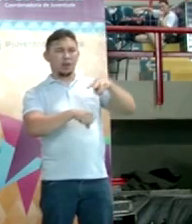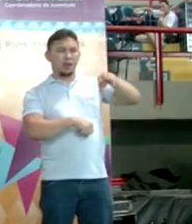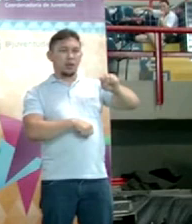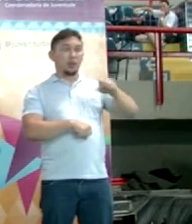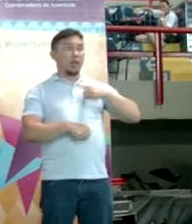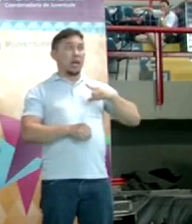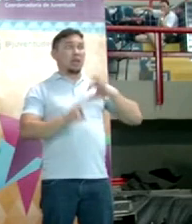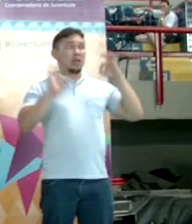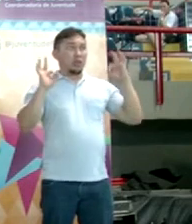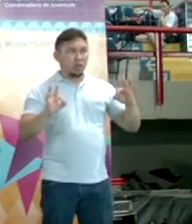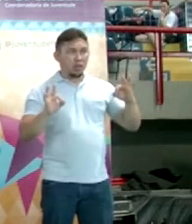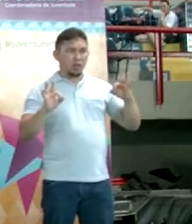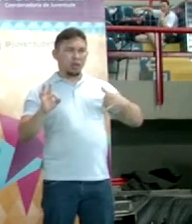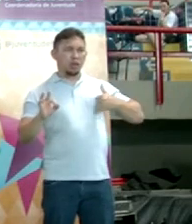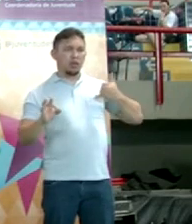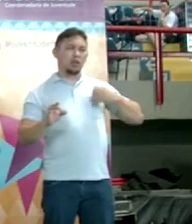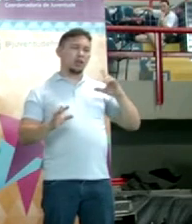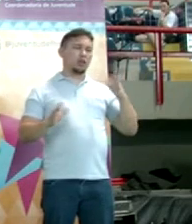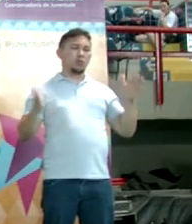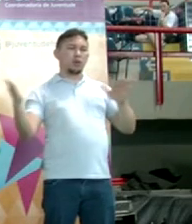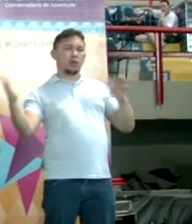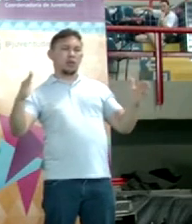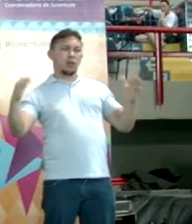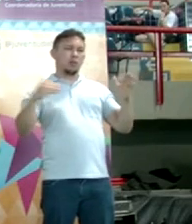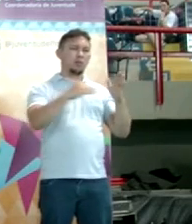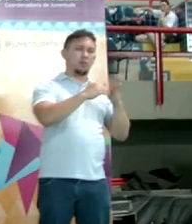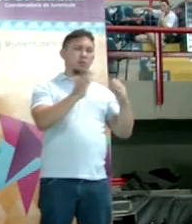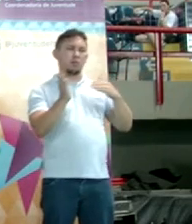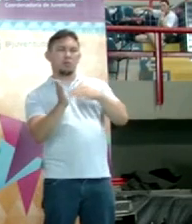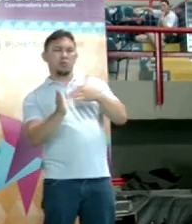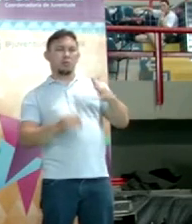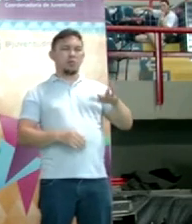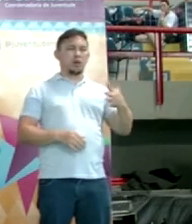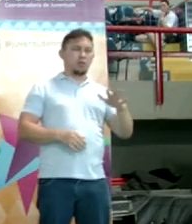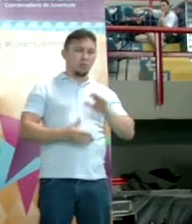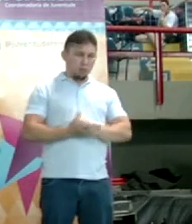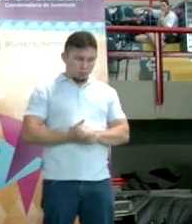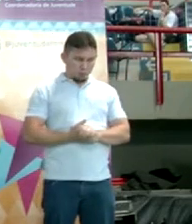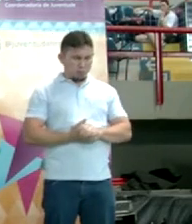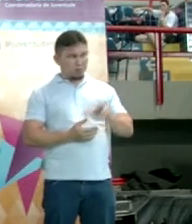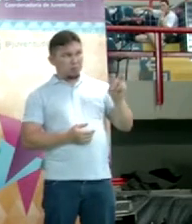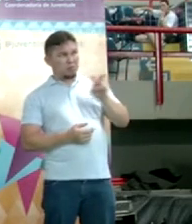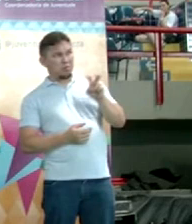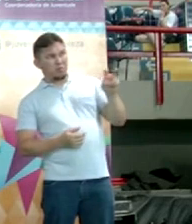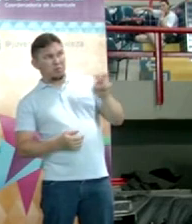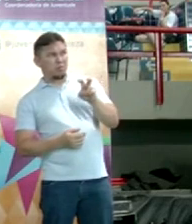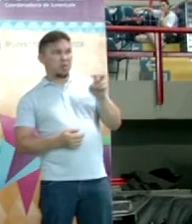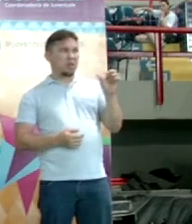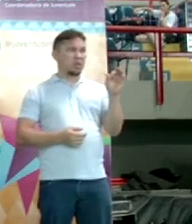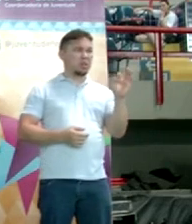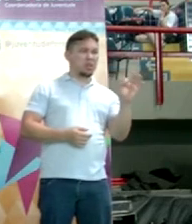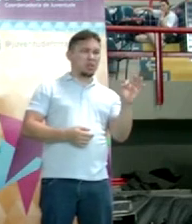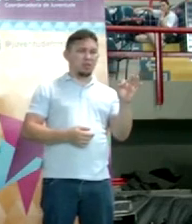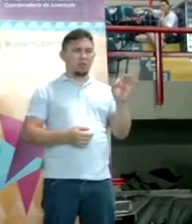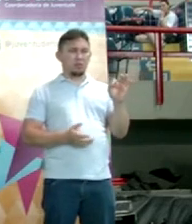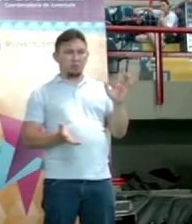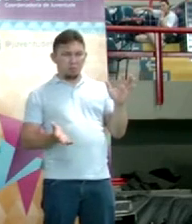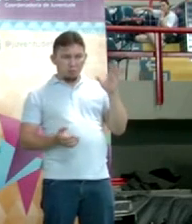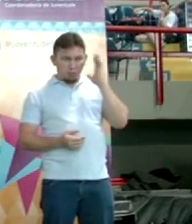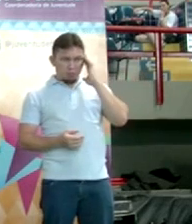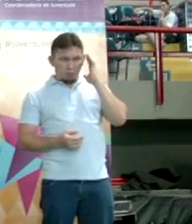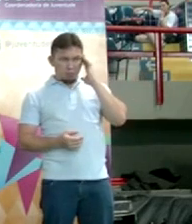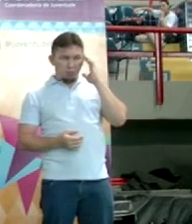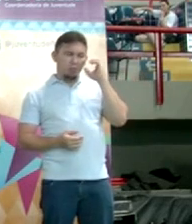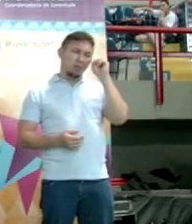um valor preciso, mas o limite mais ou menos até em torno de 55 anos, 60 anos, essa faixa. É